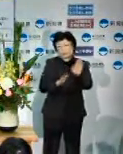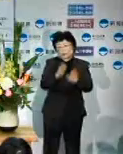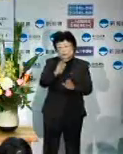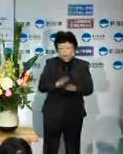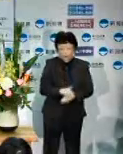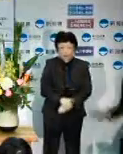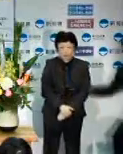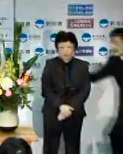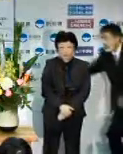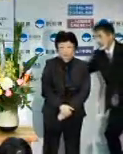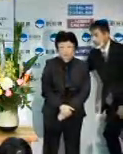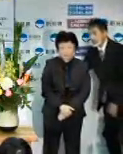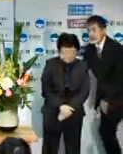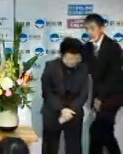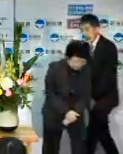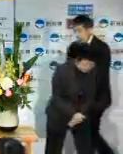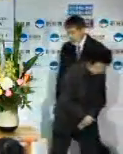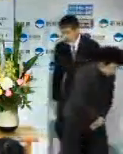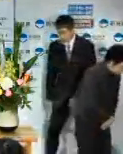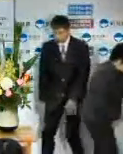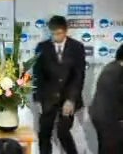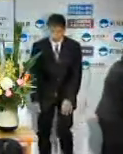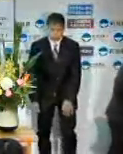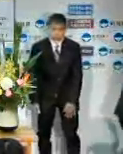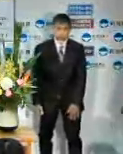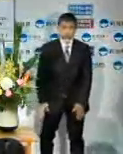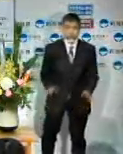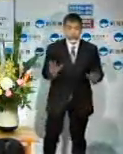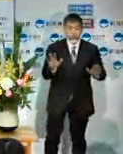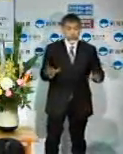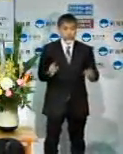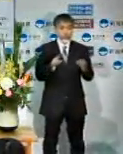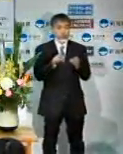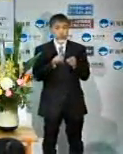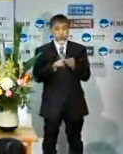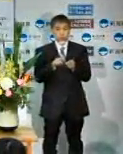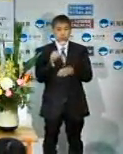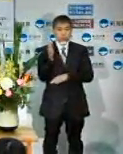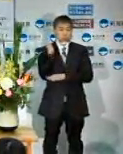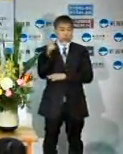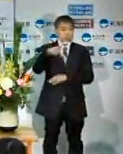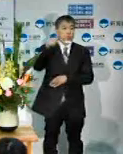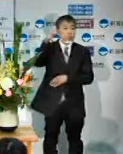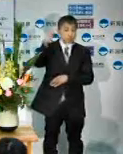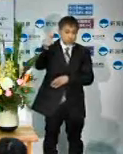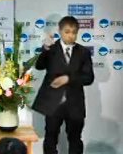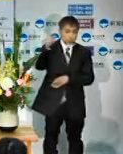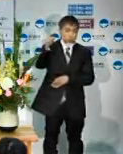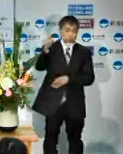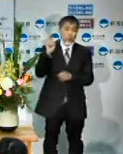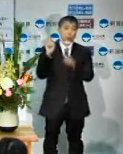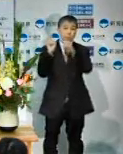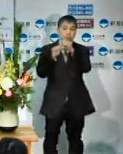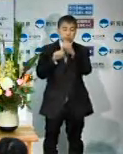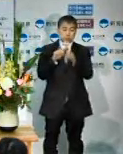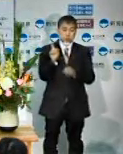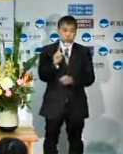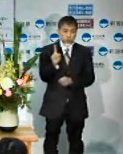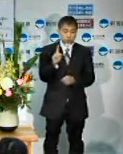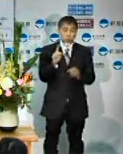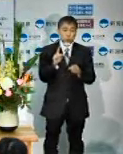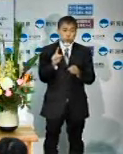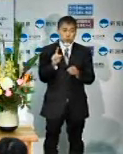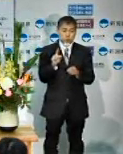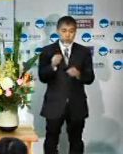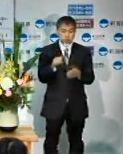。 いよいよ今年政府が夏以降というところに目指しているその年になりましたけれども、県として